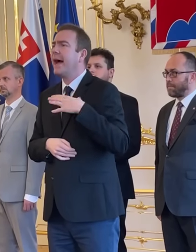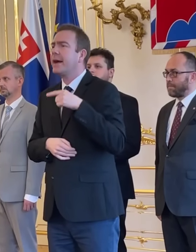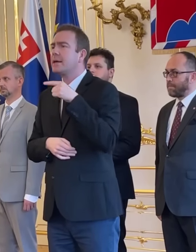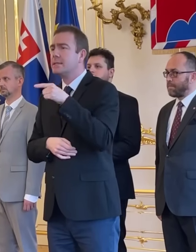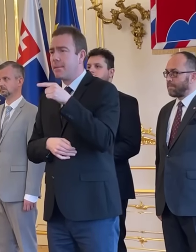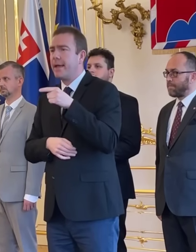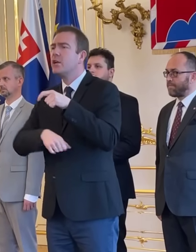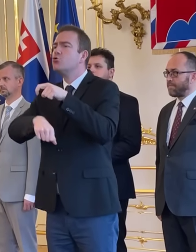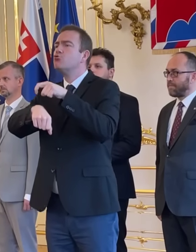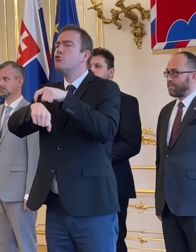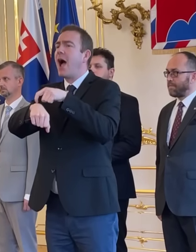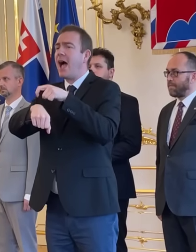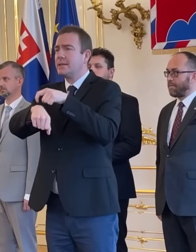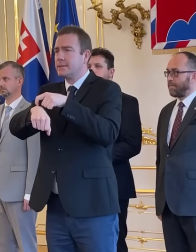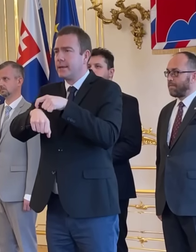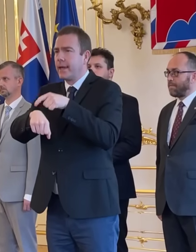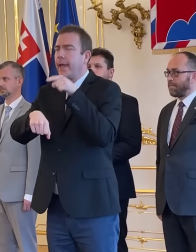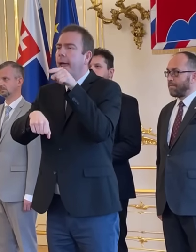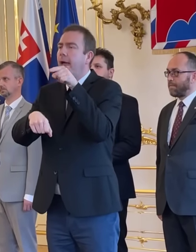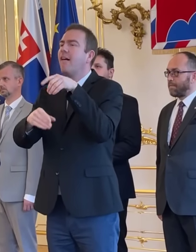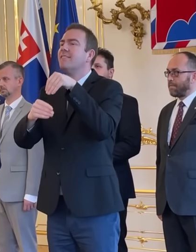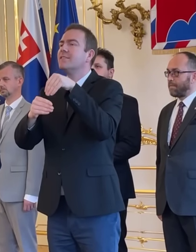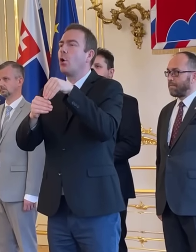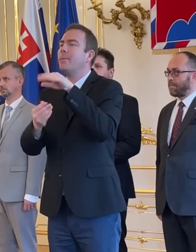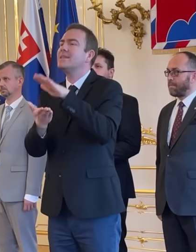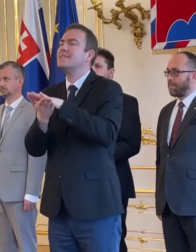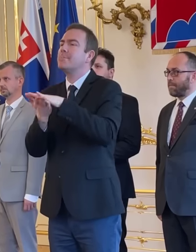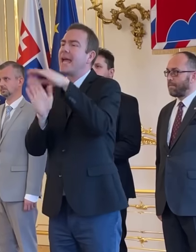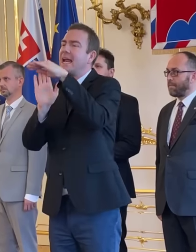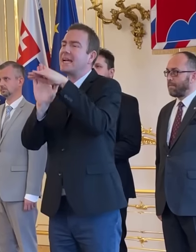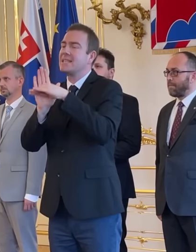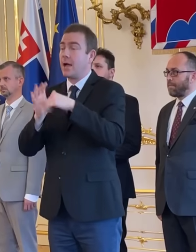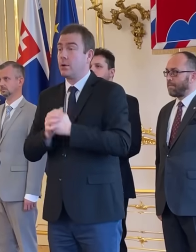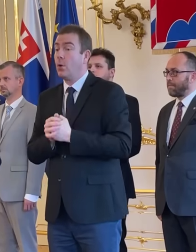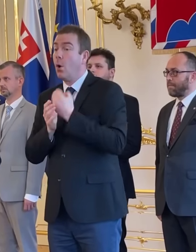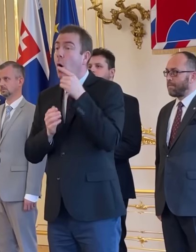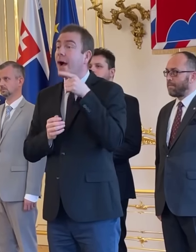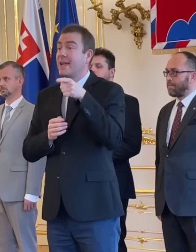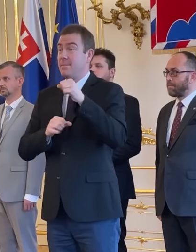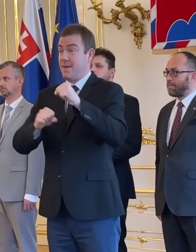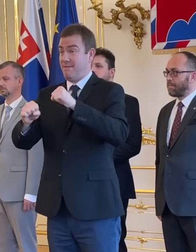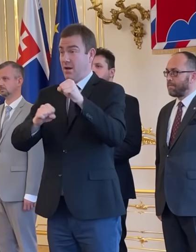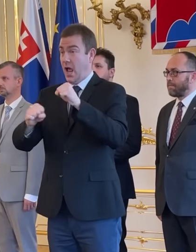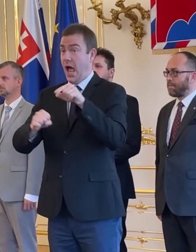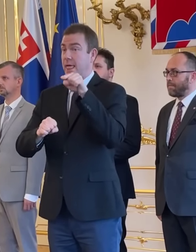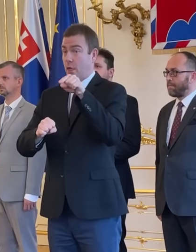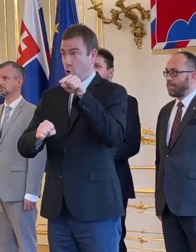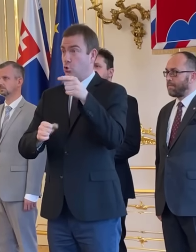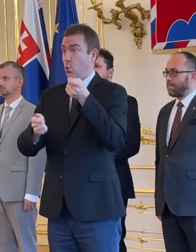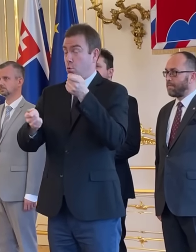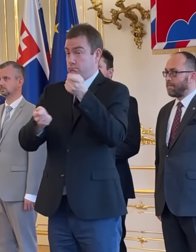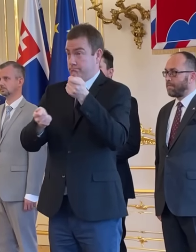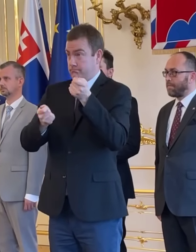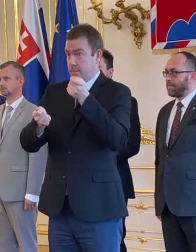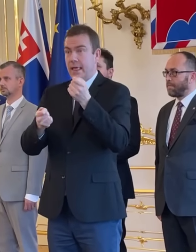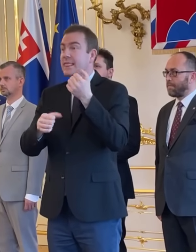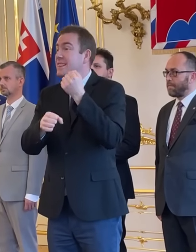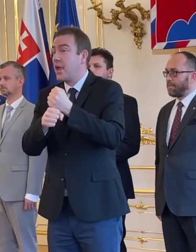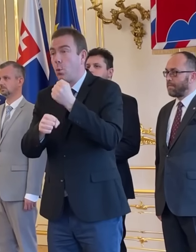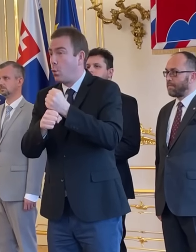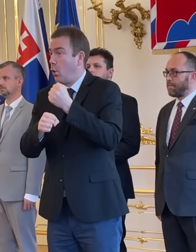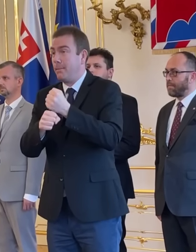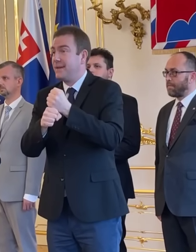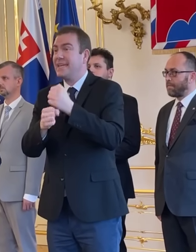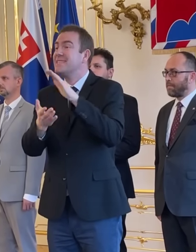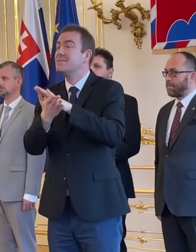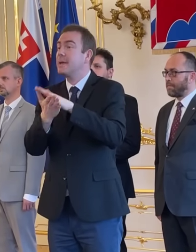v zbierke zákonov. Avšak, ak by vláda, ktorá má v rukách zverejňovanie v zbierke zákonov, tak neurobila, nič